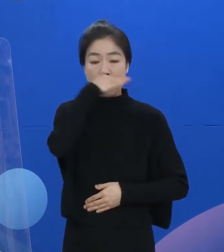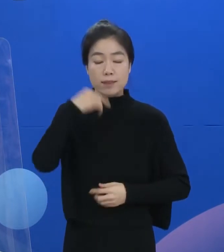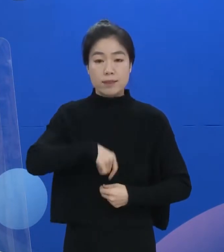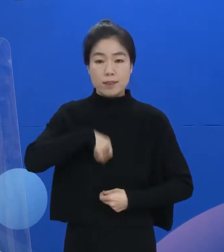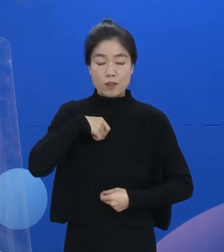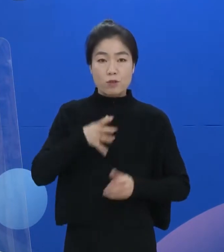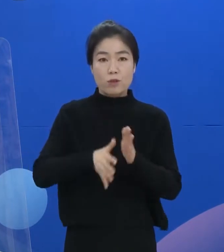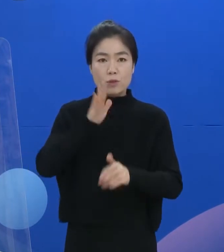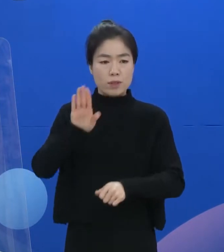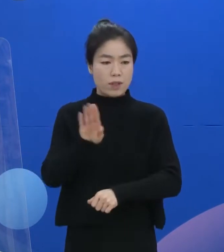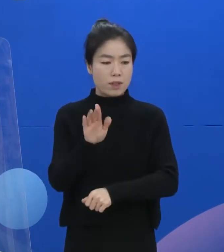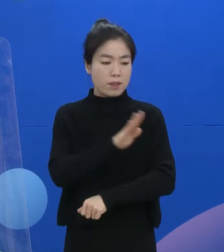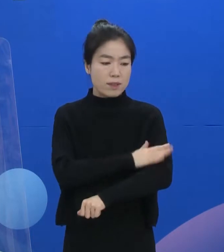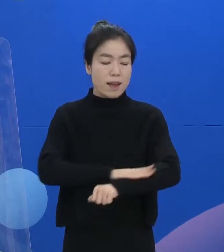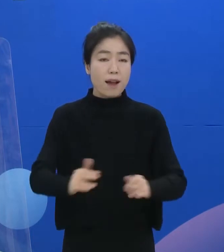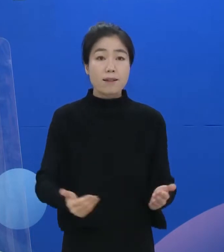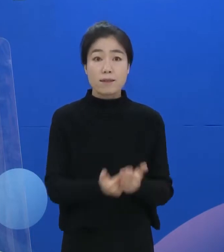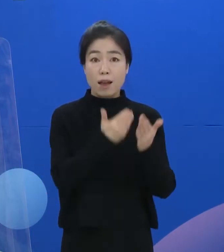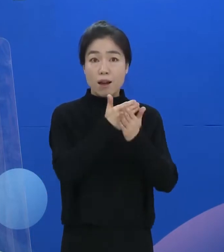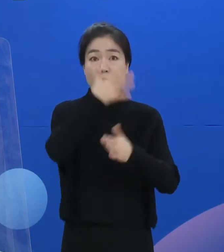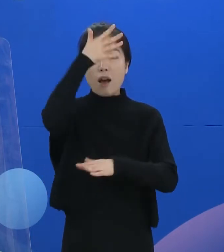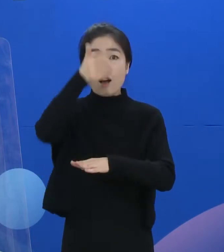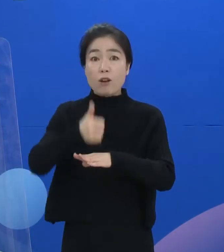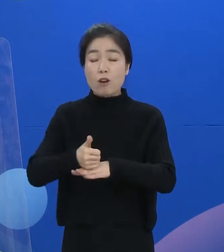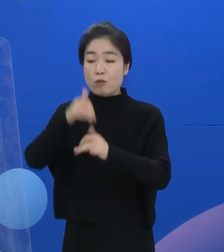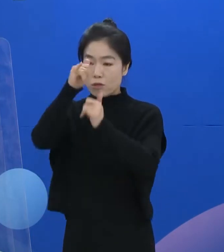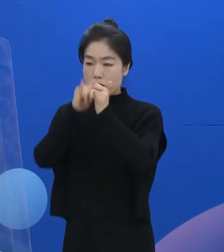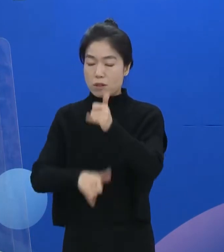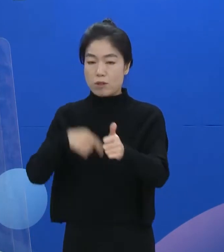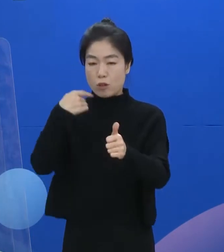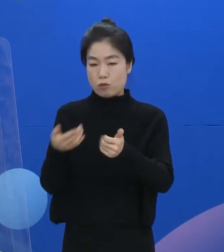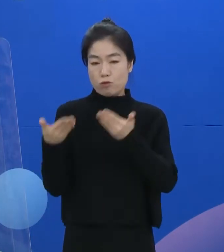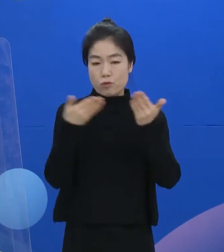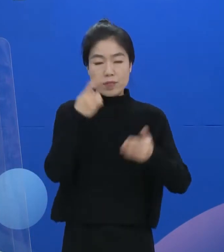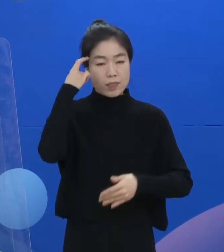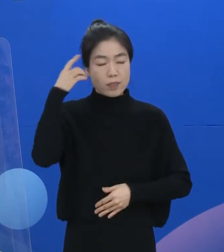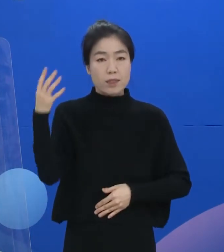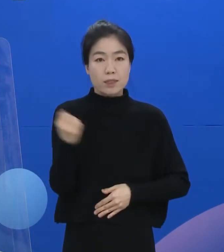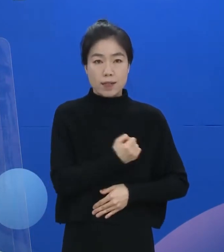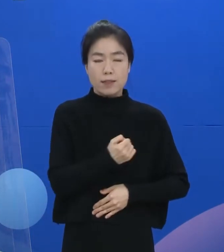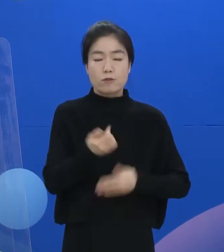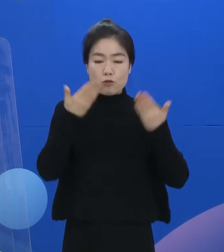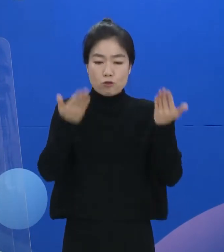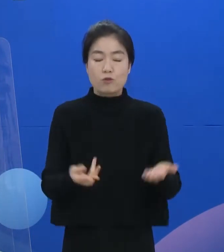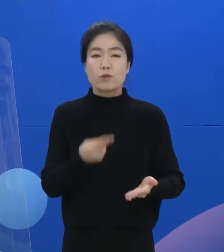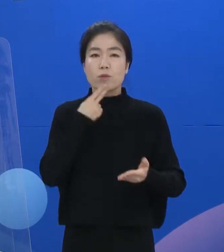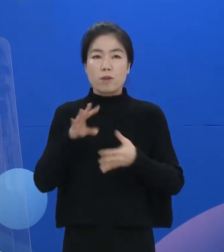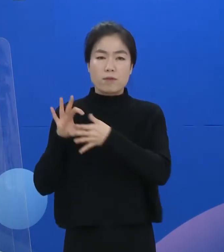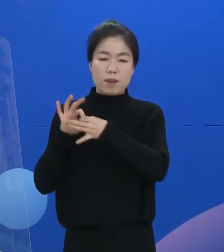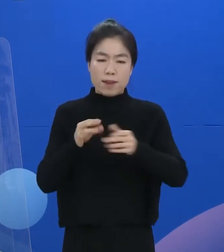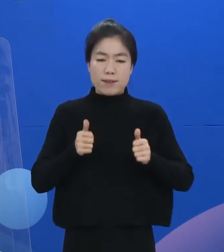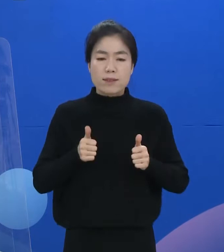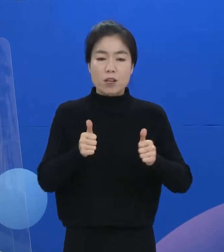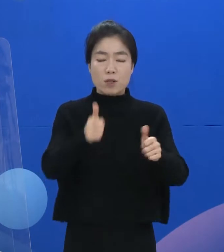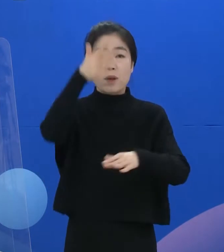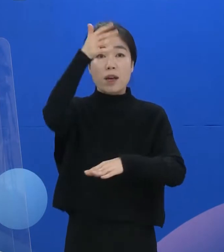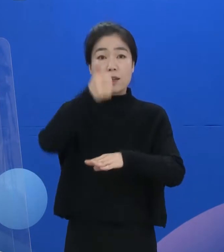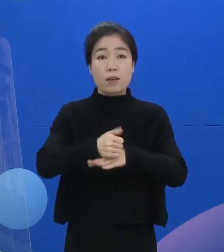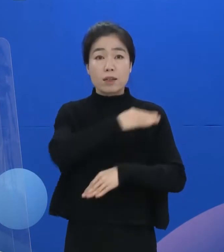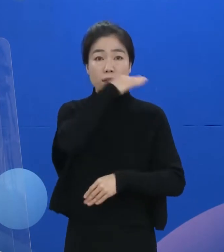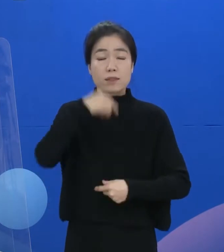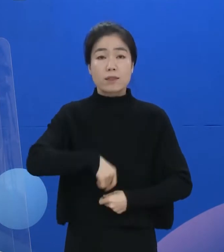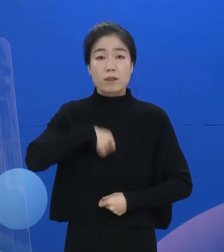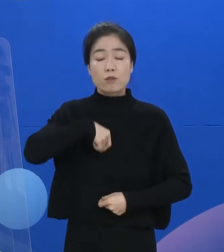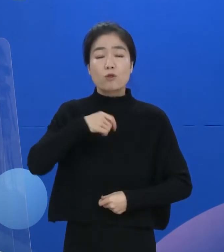시정의 블랙 골이었습니다 그럼에도 정의로운 도시가 잘 살아야 역사가 교훈을